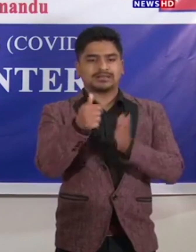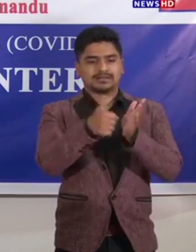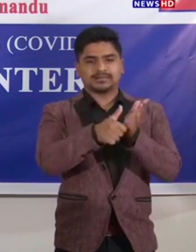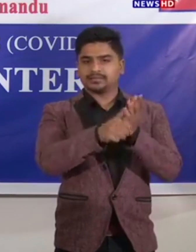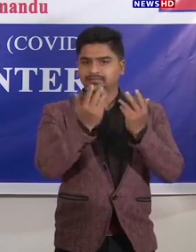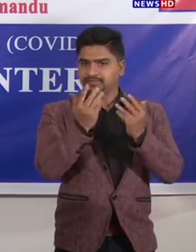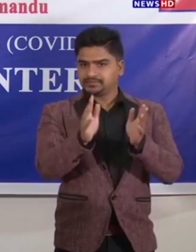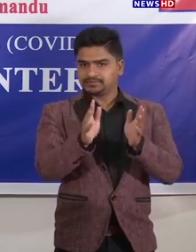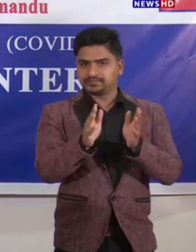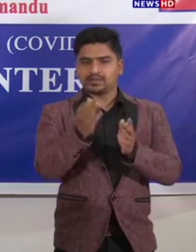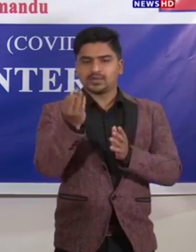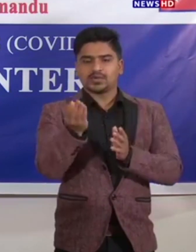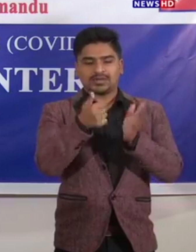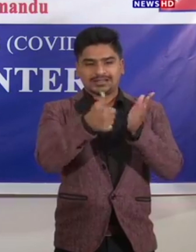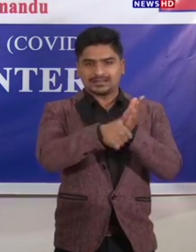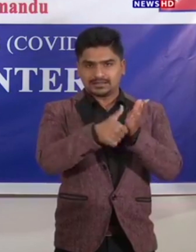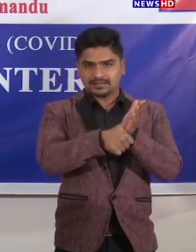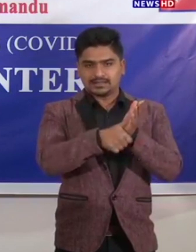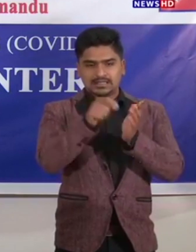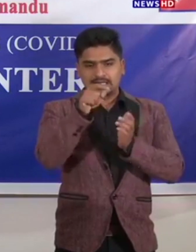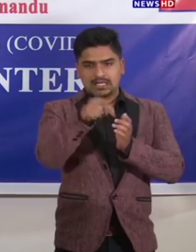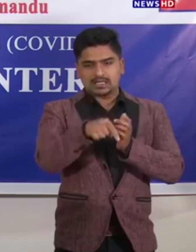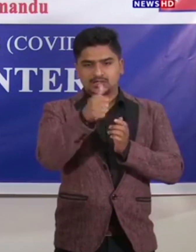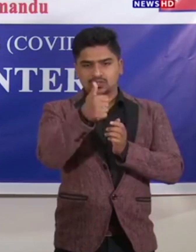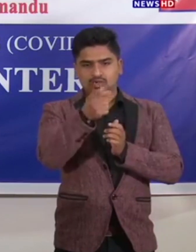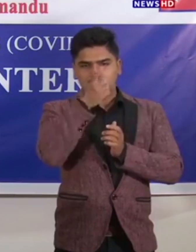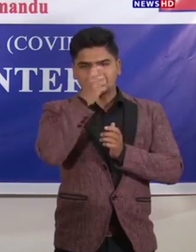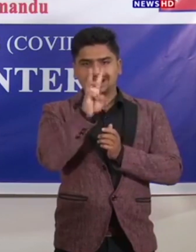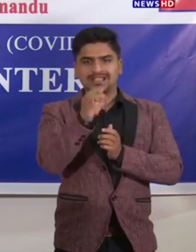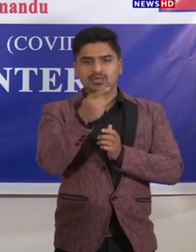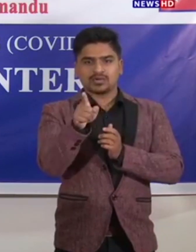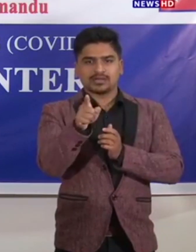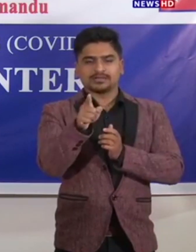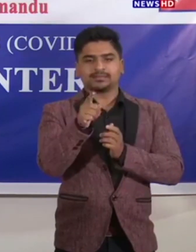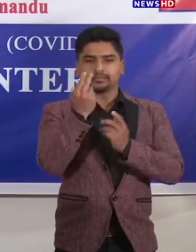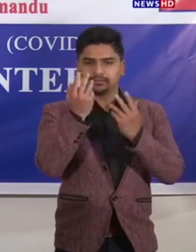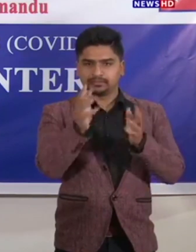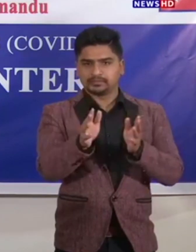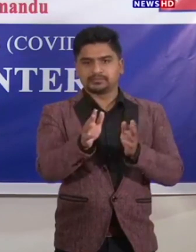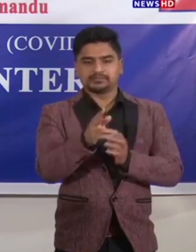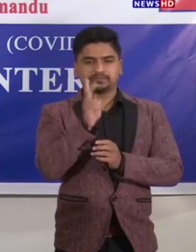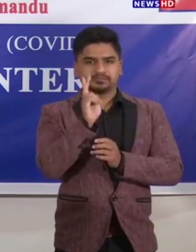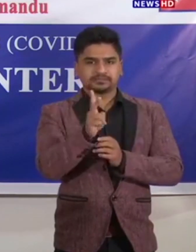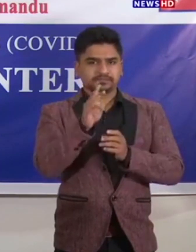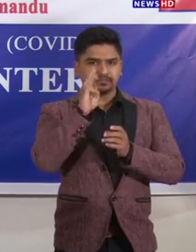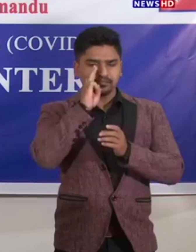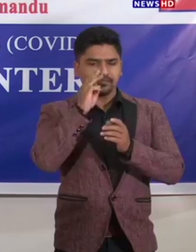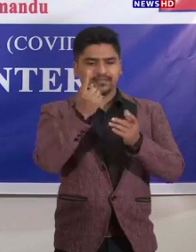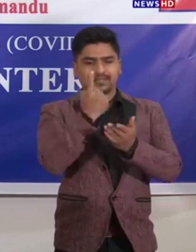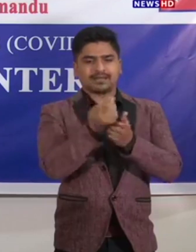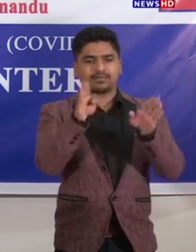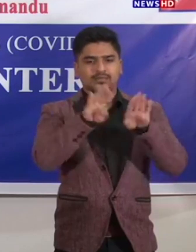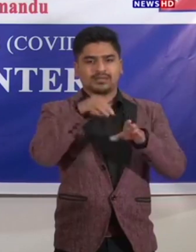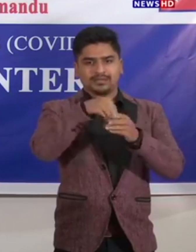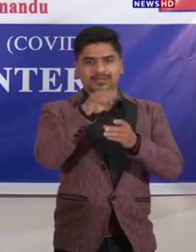marriage टेस्ट आज 630 वटा भएका शन्, गता 24 गंटा मा, तेस्मा कार्फंड उपत्यका